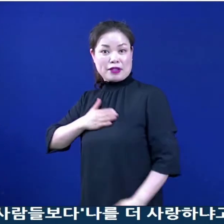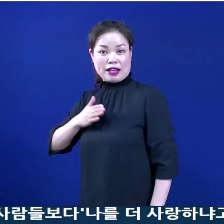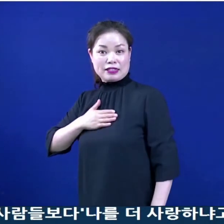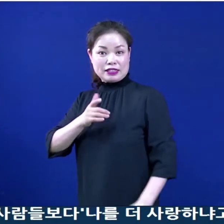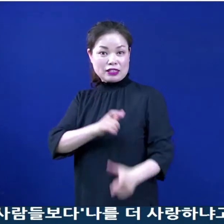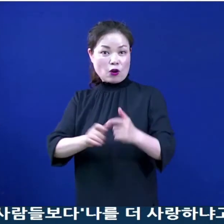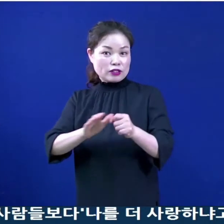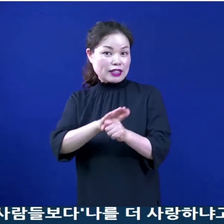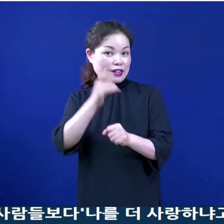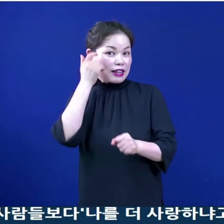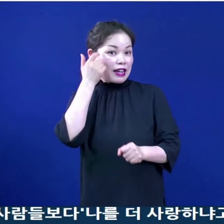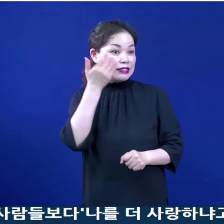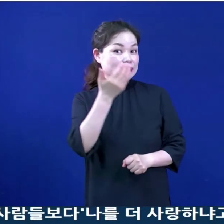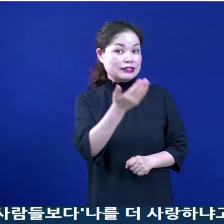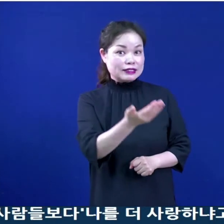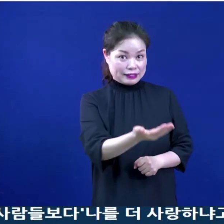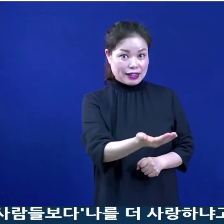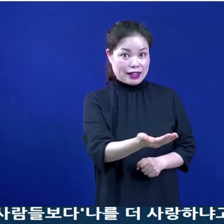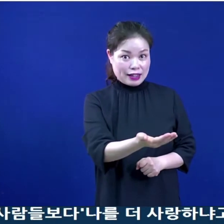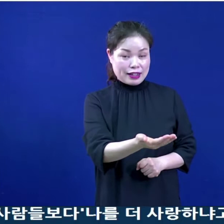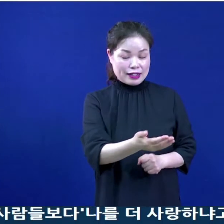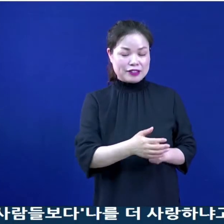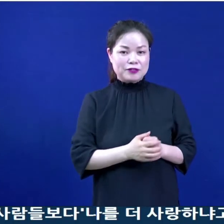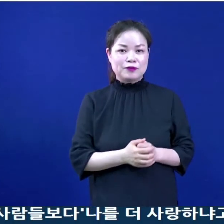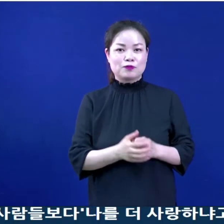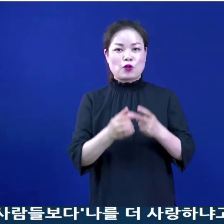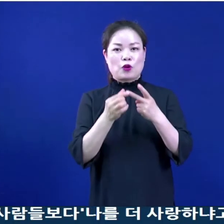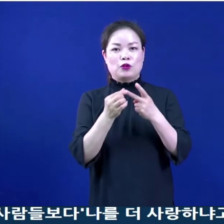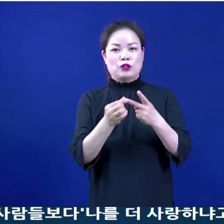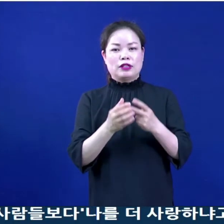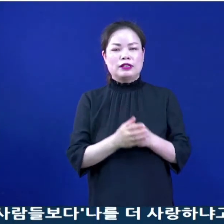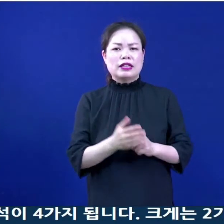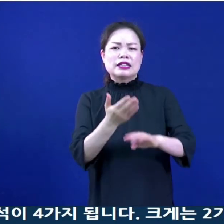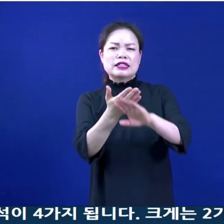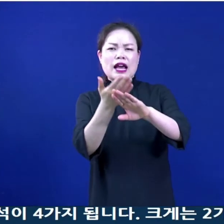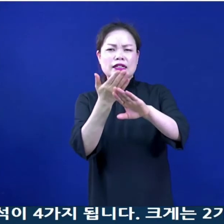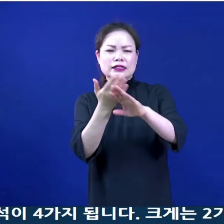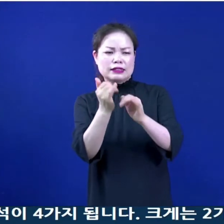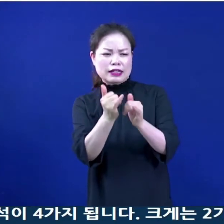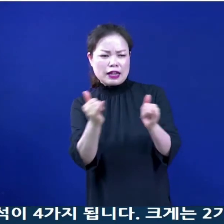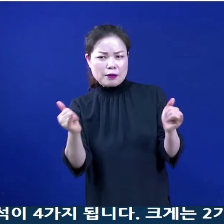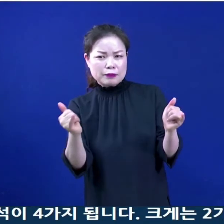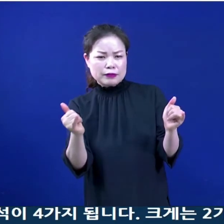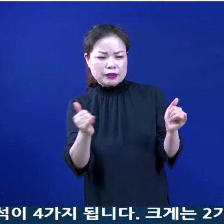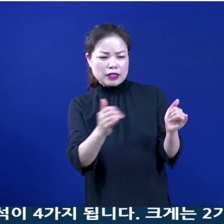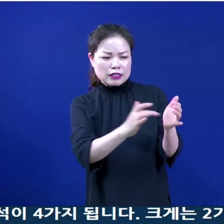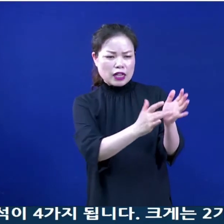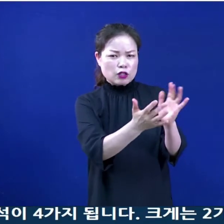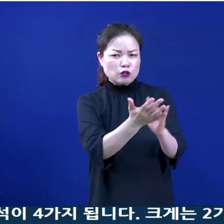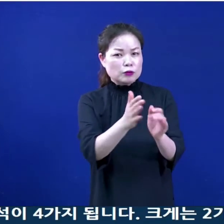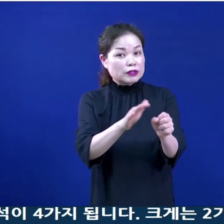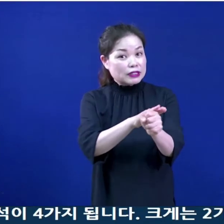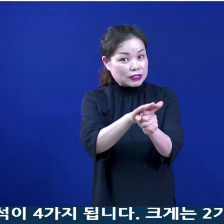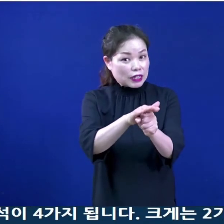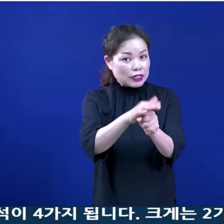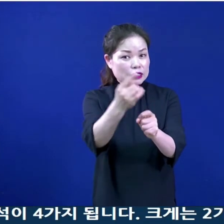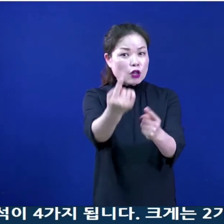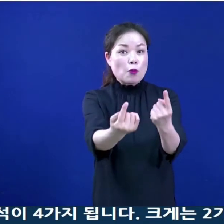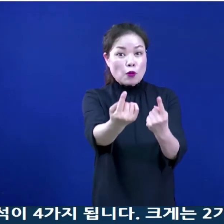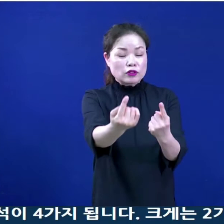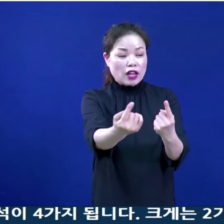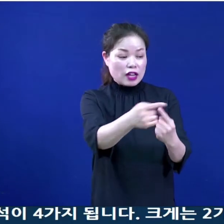더 사랑하느냐, 이렇게 이해하는 방법이 있고요. 다른 사람들이 예수님을 사랑하는